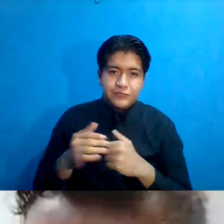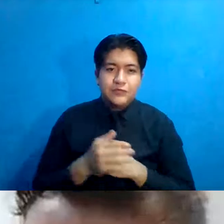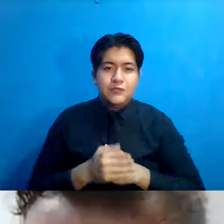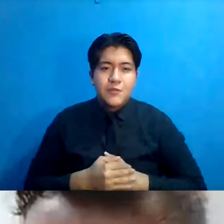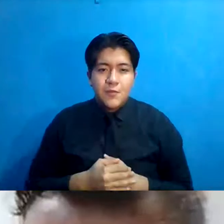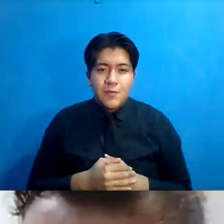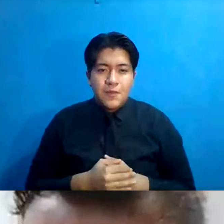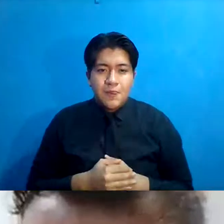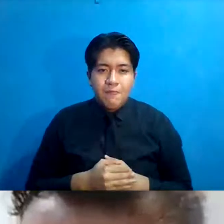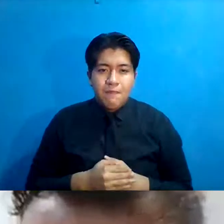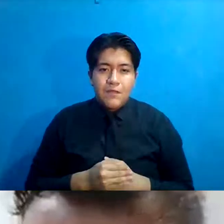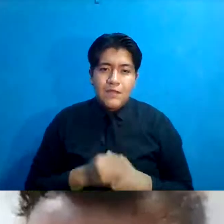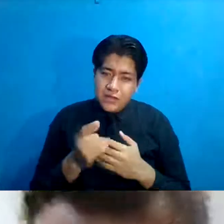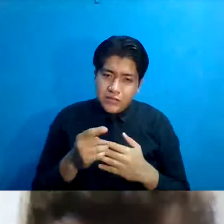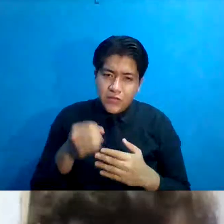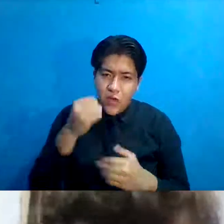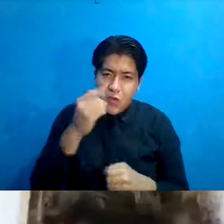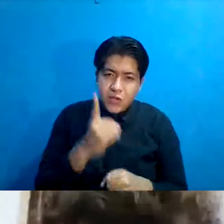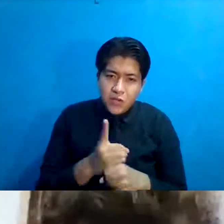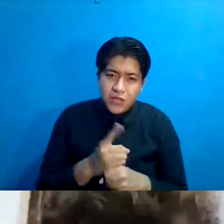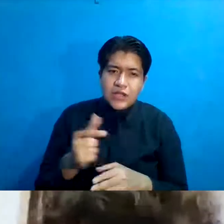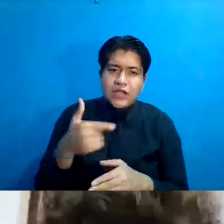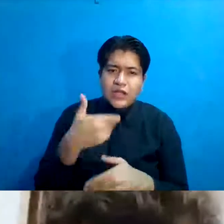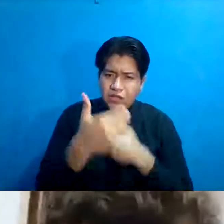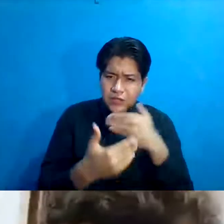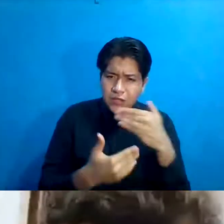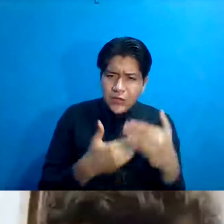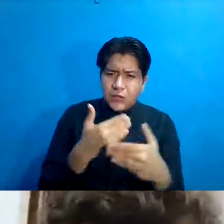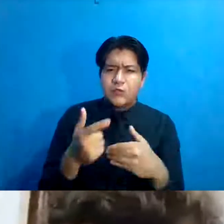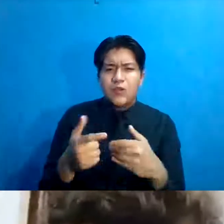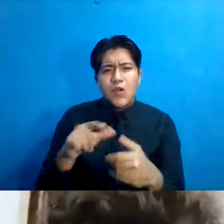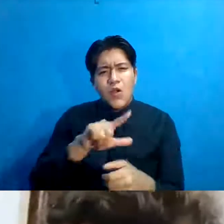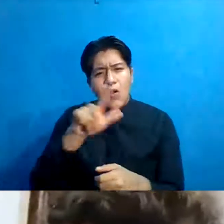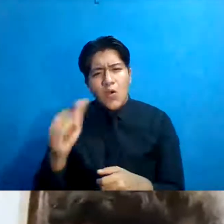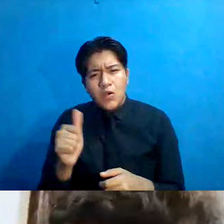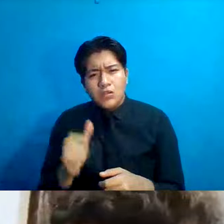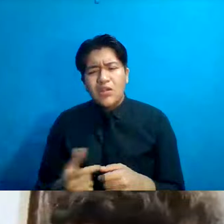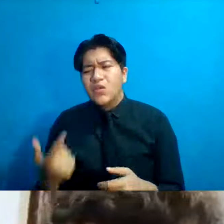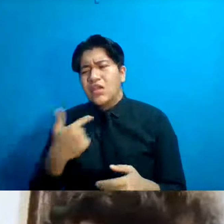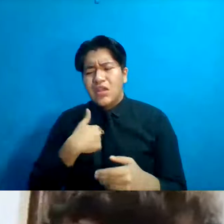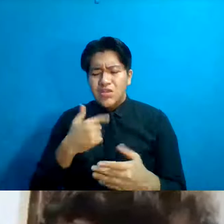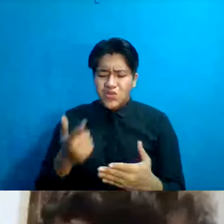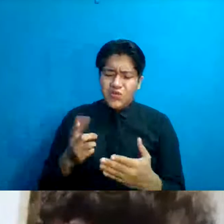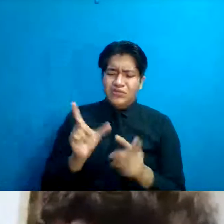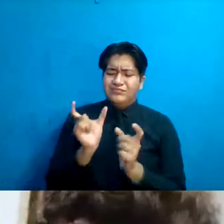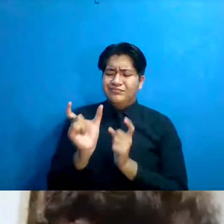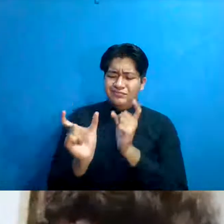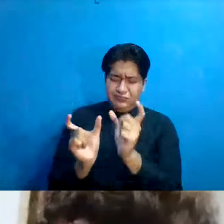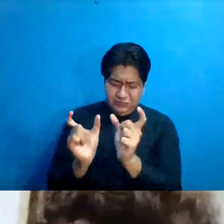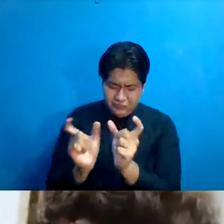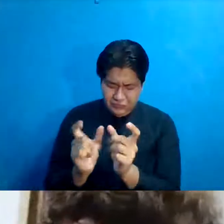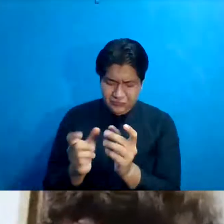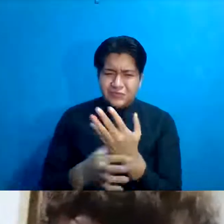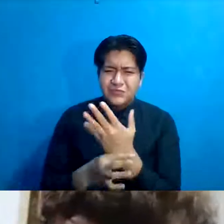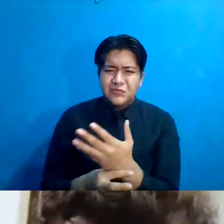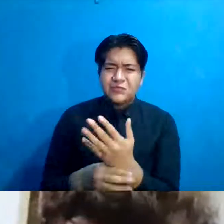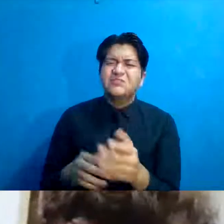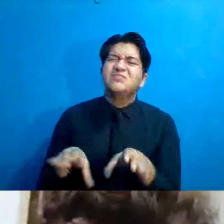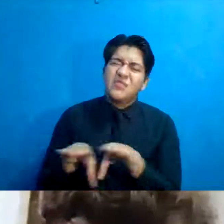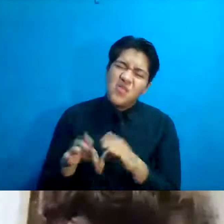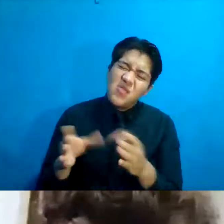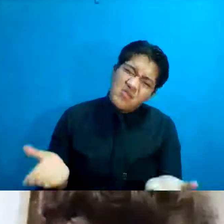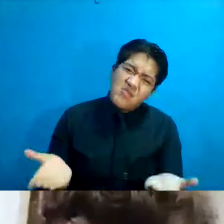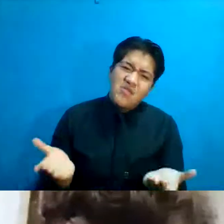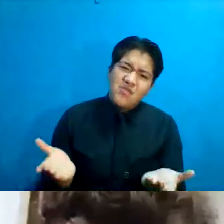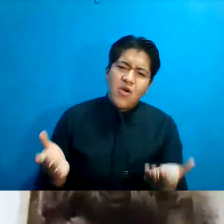final, tiene oportunidad de poder consultar a otros colegas, oye, ¿cómo digo esta frase? ¿Cómo la paso así? Oye, tú sabes